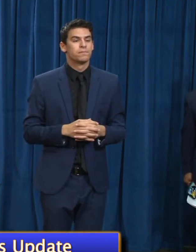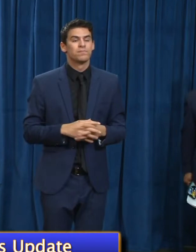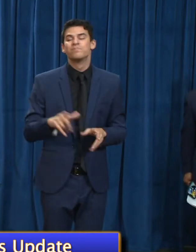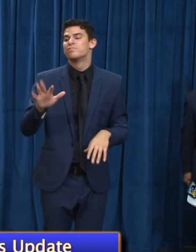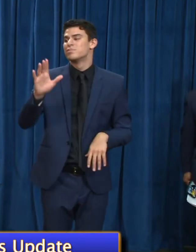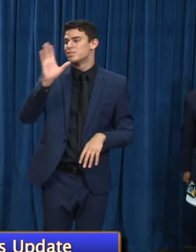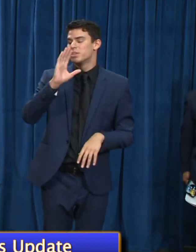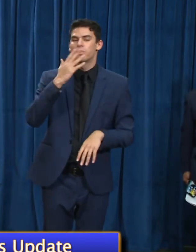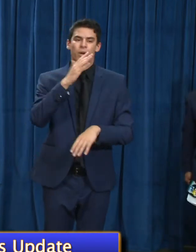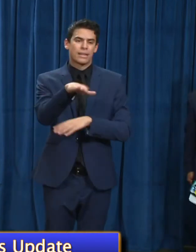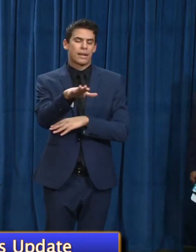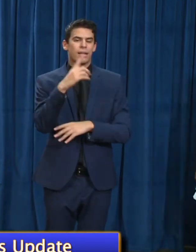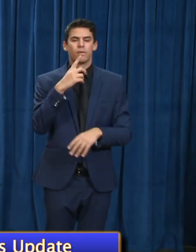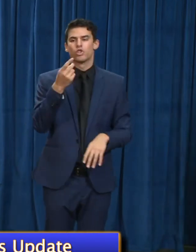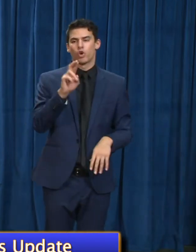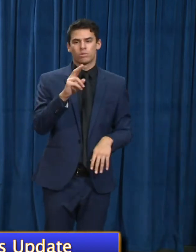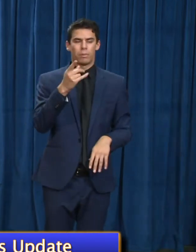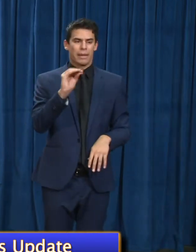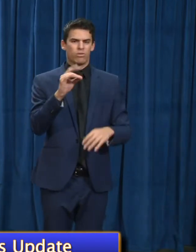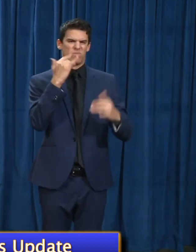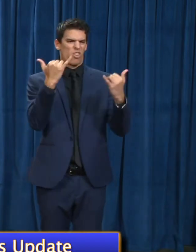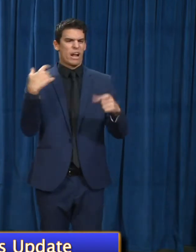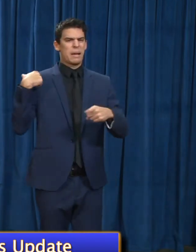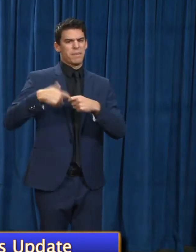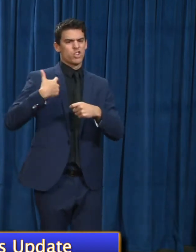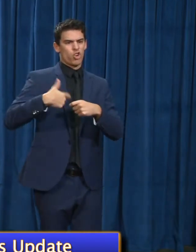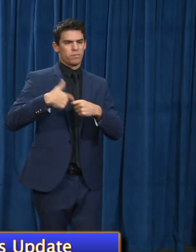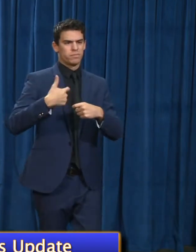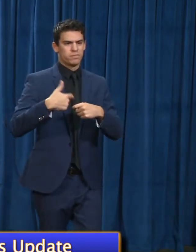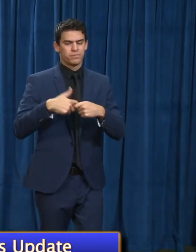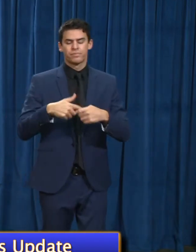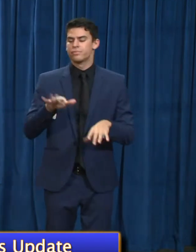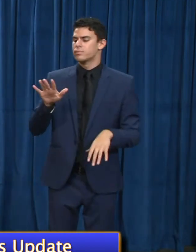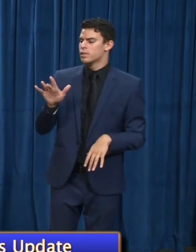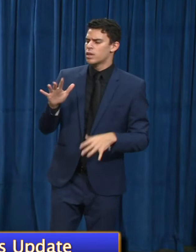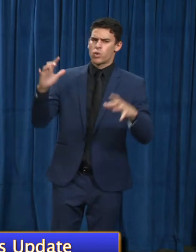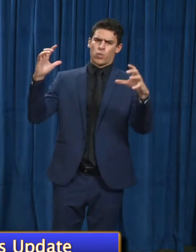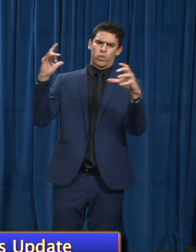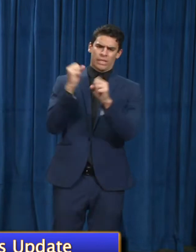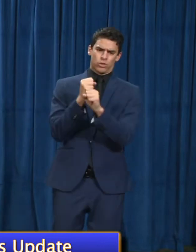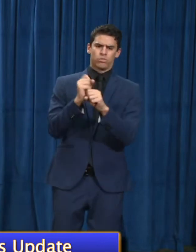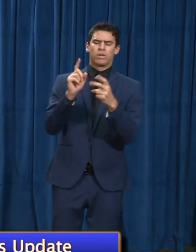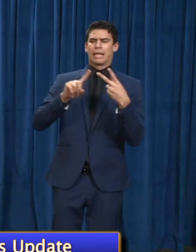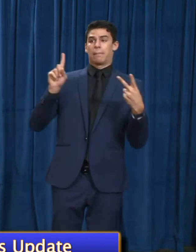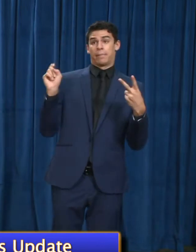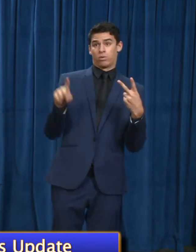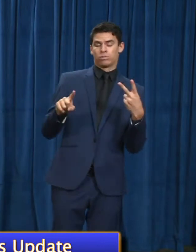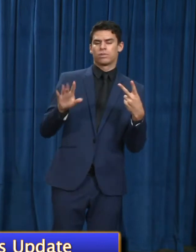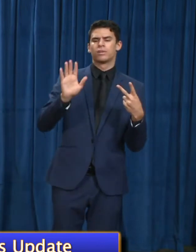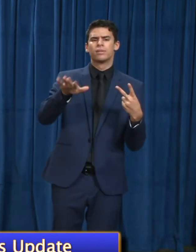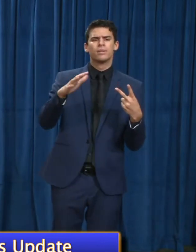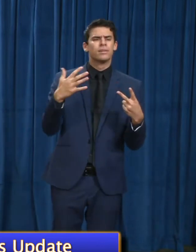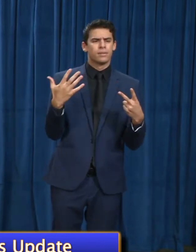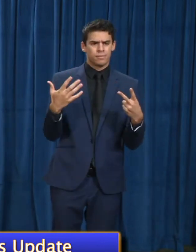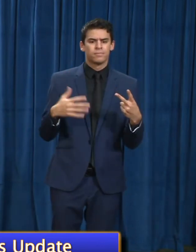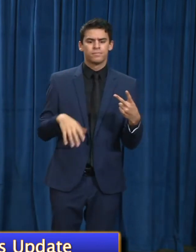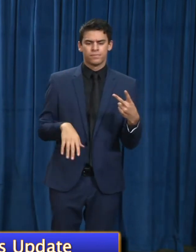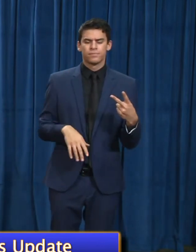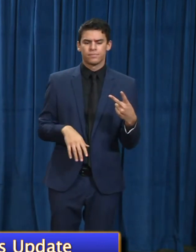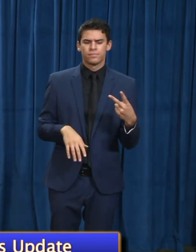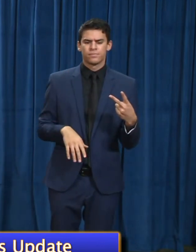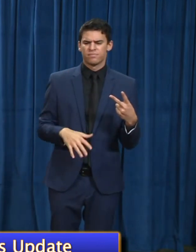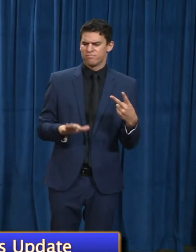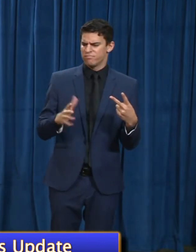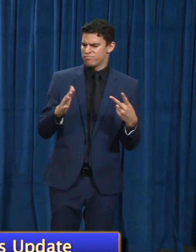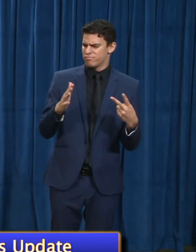Sí, buenas tardes, doctor Pino, en español, por favor. Un resumen de la jornada y la pregunta. ¿Por qué ese